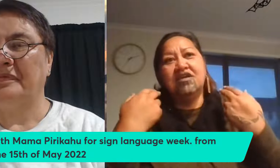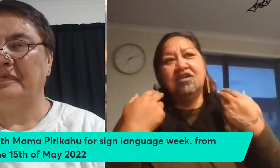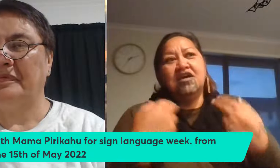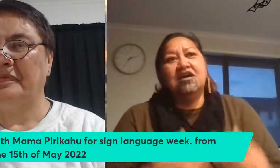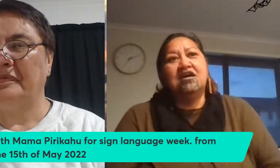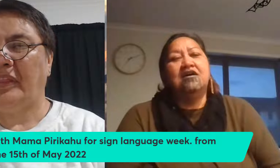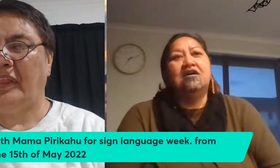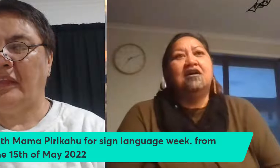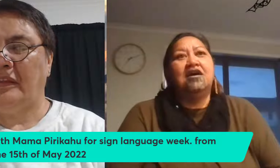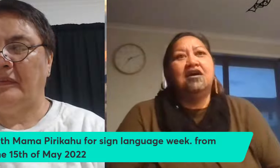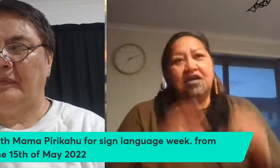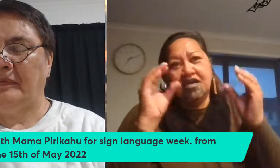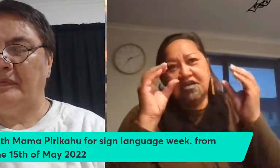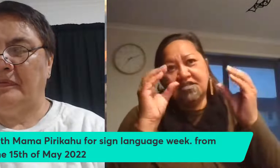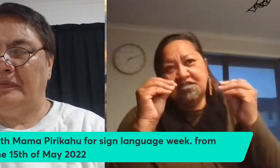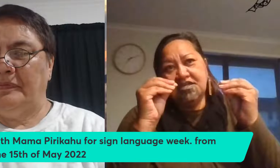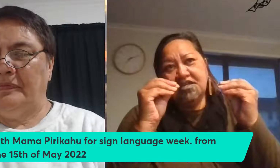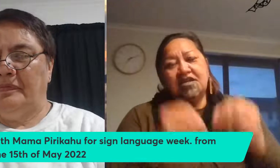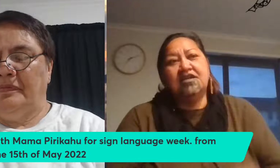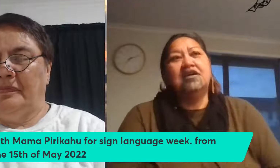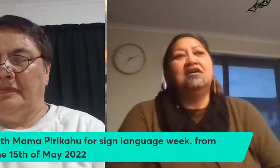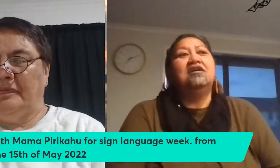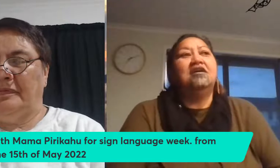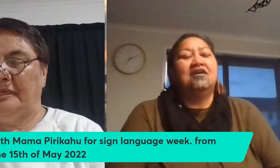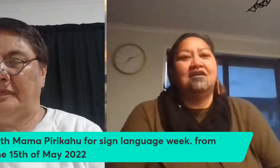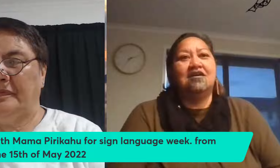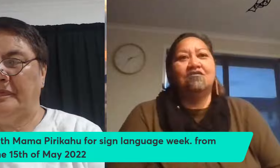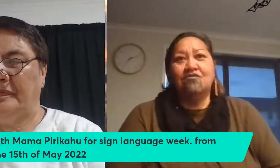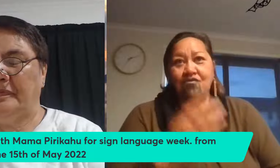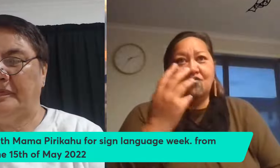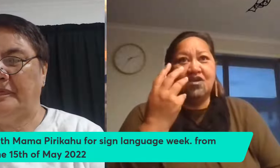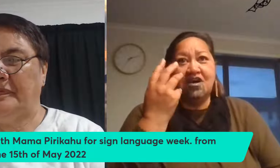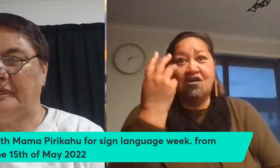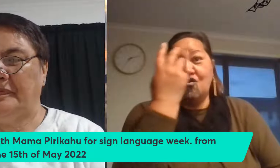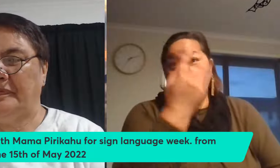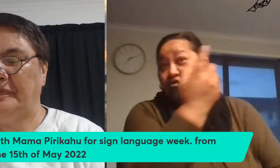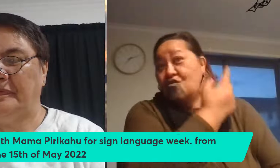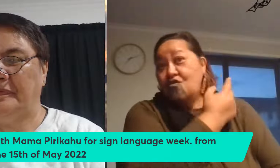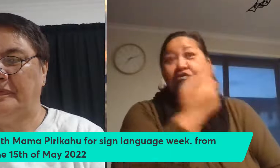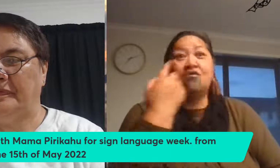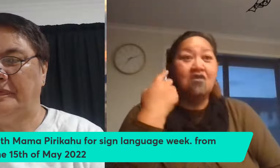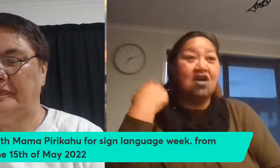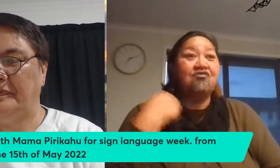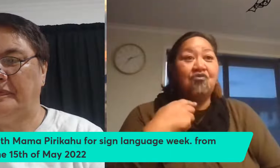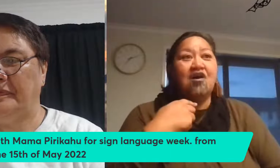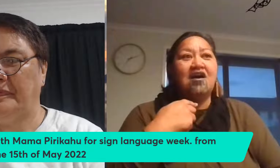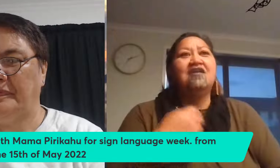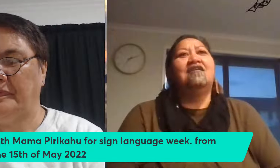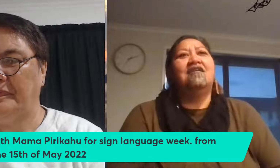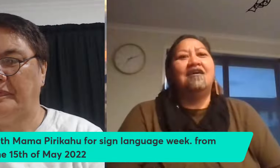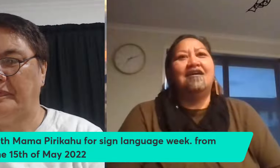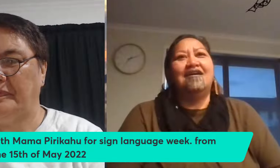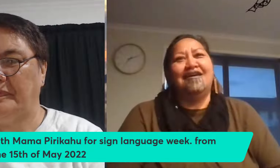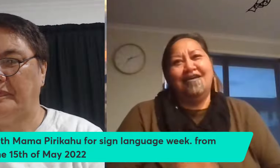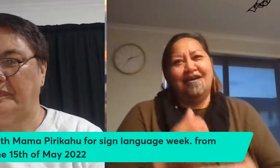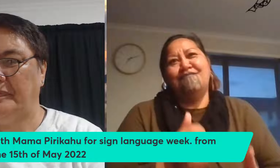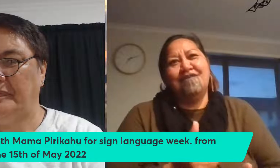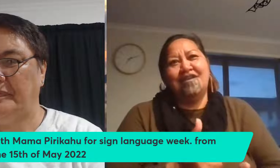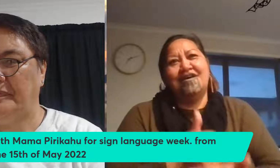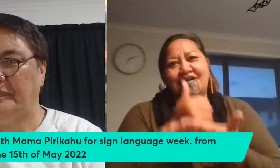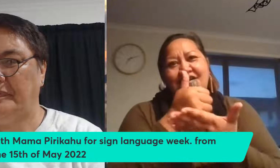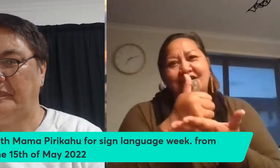ōna taringa e kati ana, ara ko ōna rongo katoa,